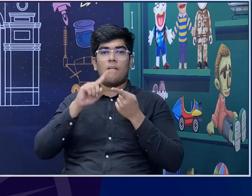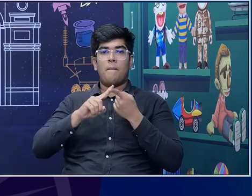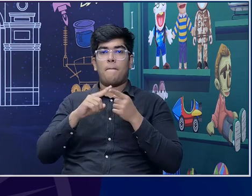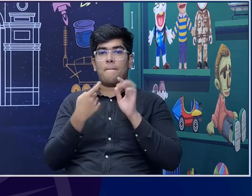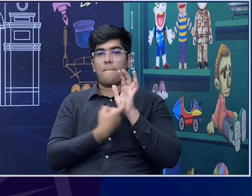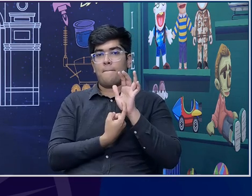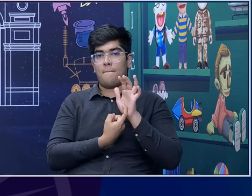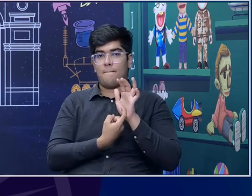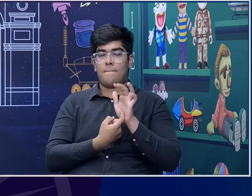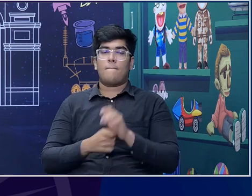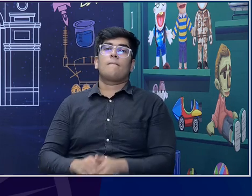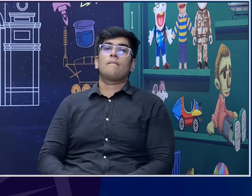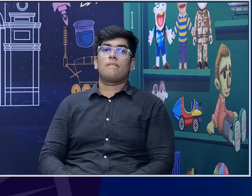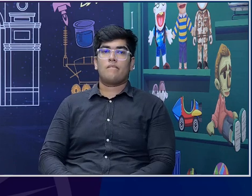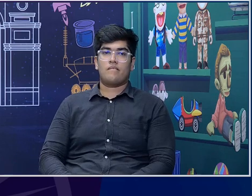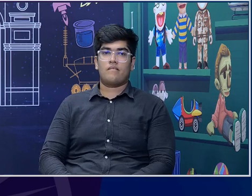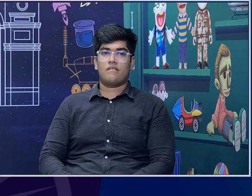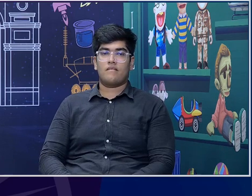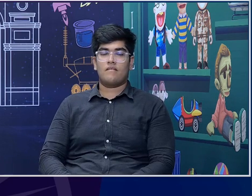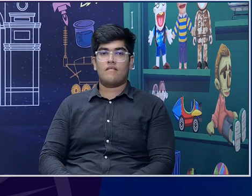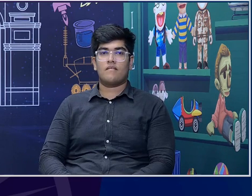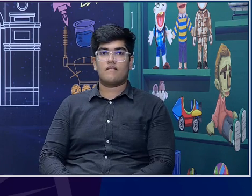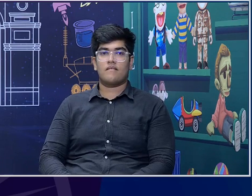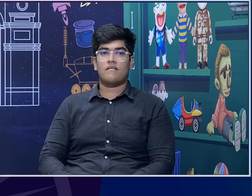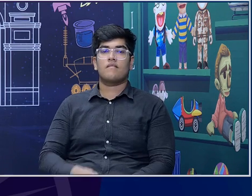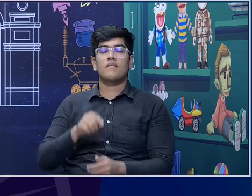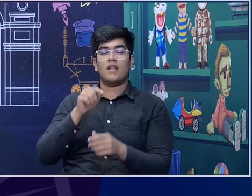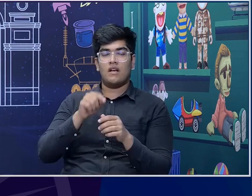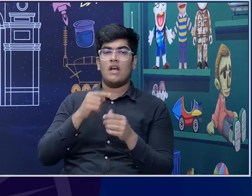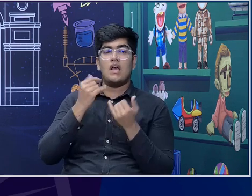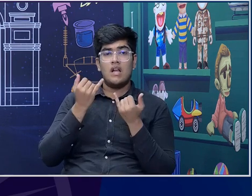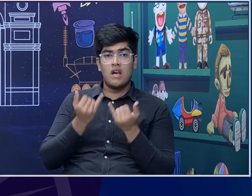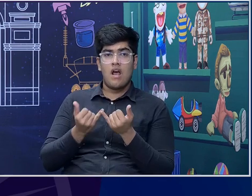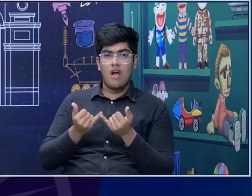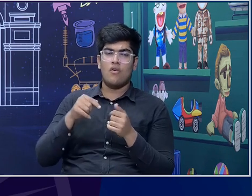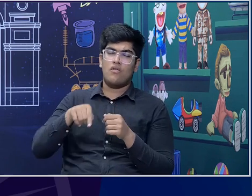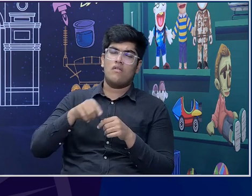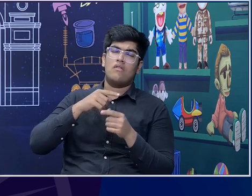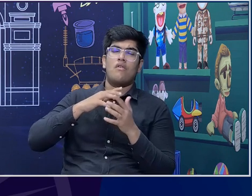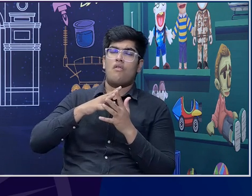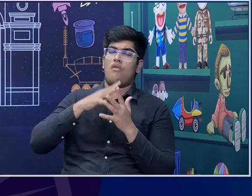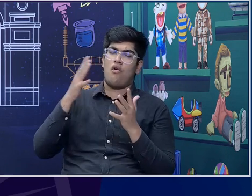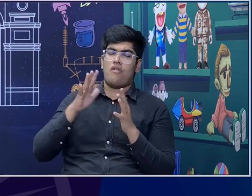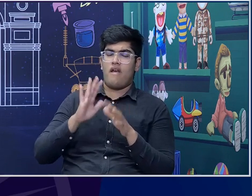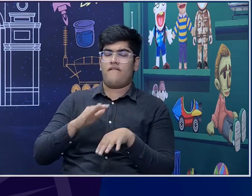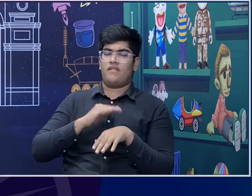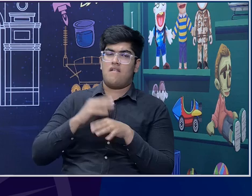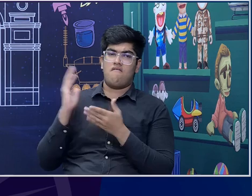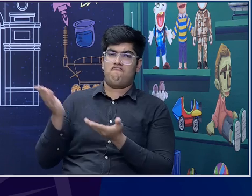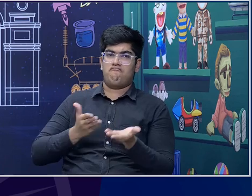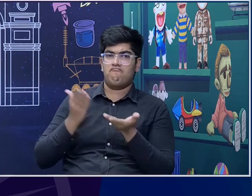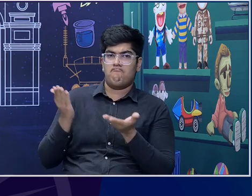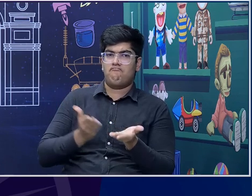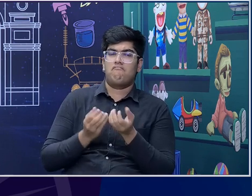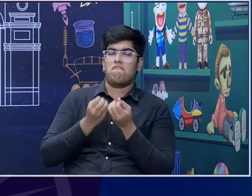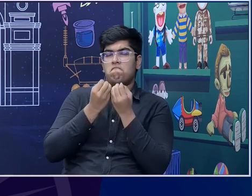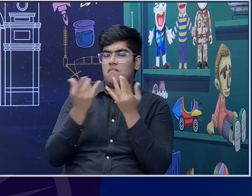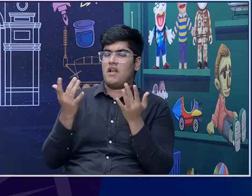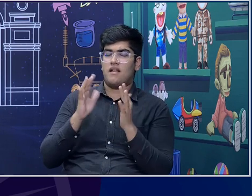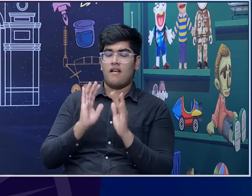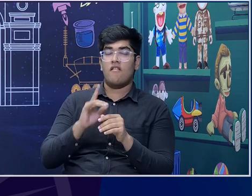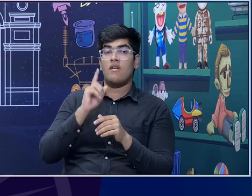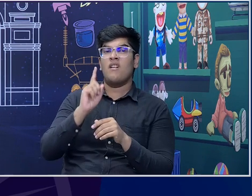होता है उसको हम कुरियर सेवा कहते हैं तो आजकल के जमाने में तो इन सब चीजों की सुविदा है लेकिन उस समय इन सब